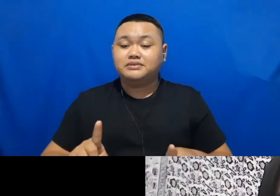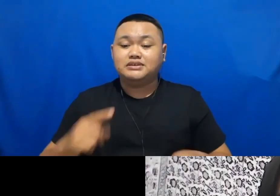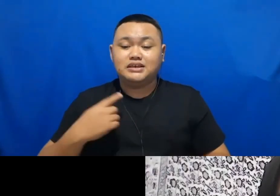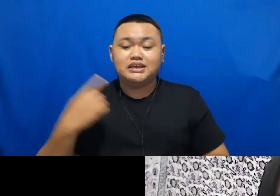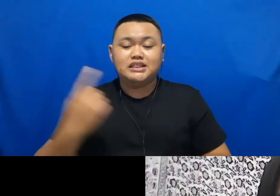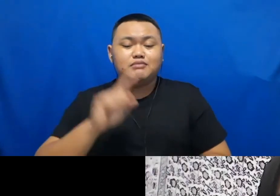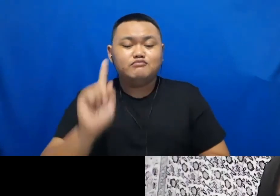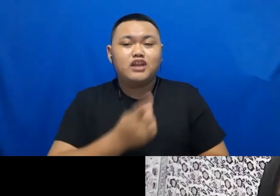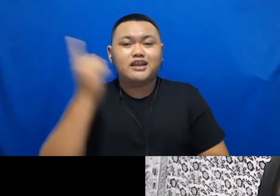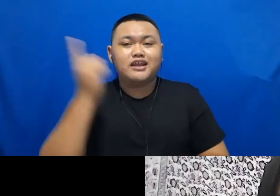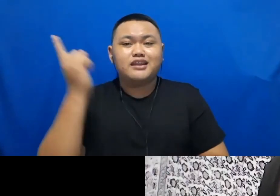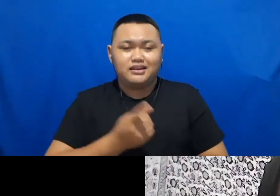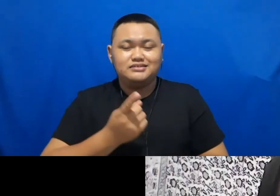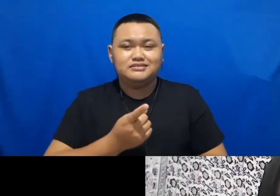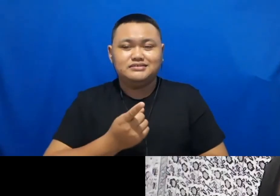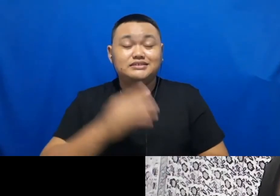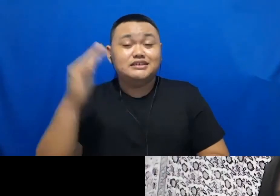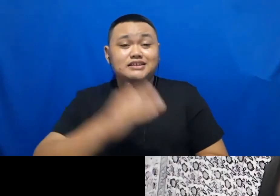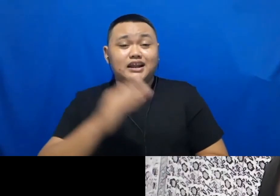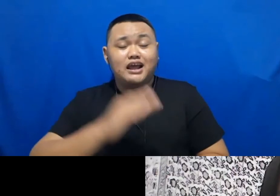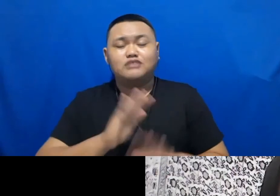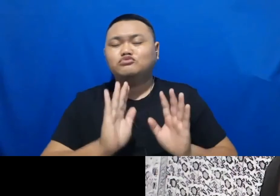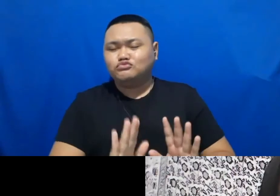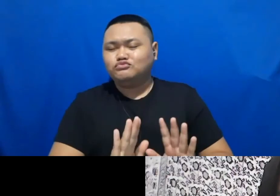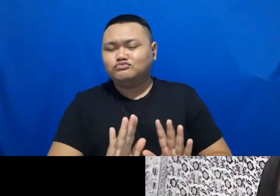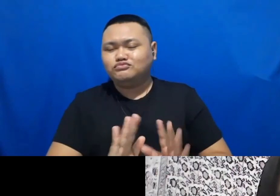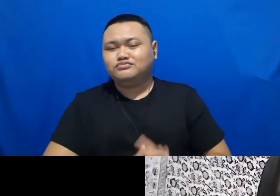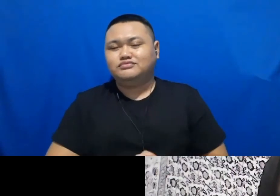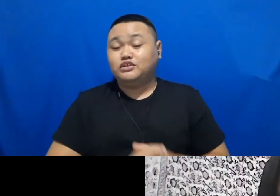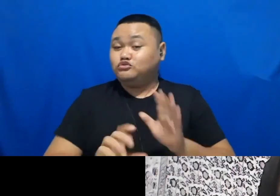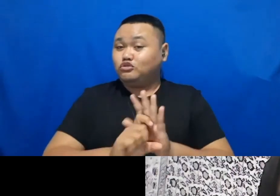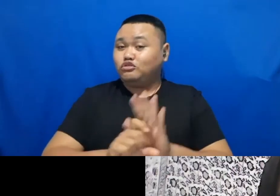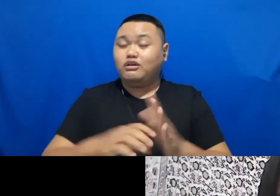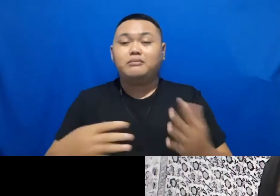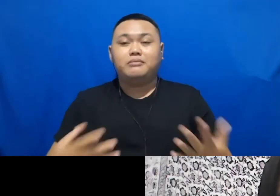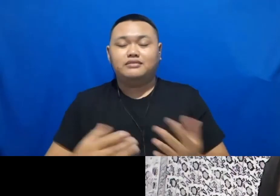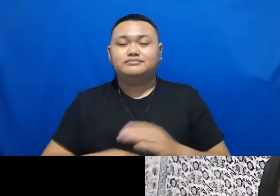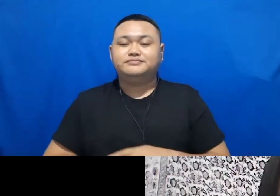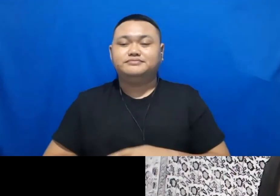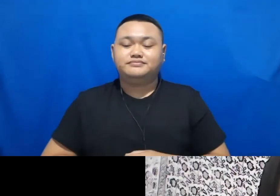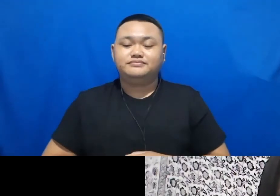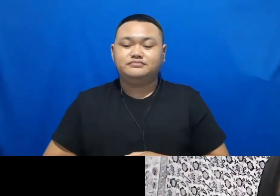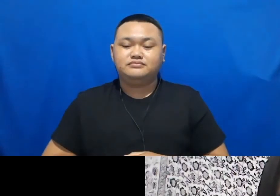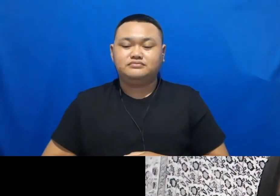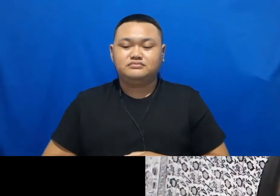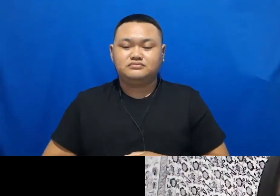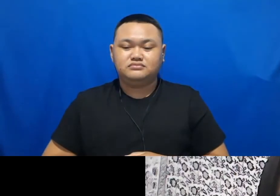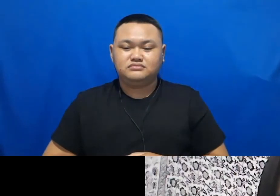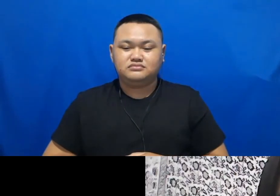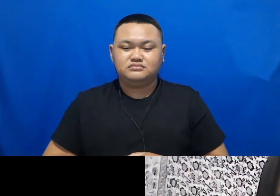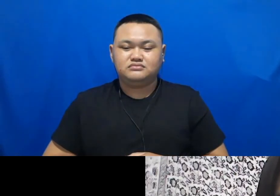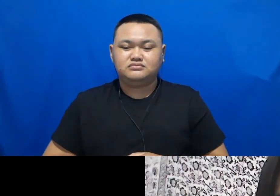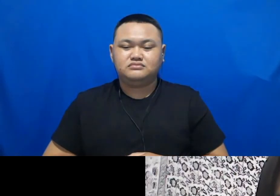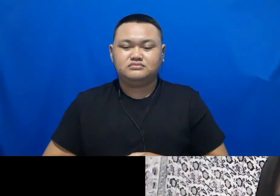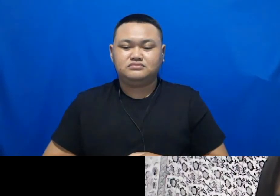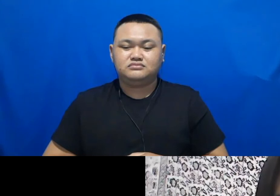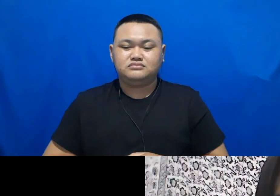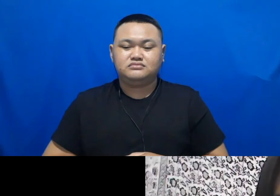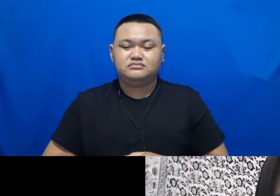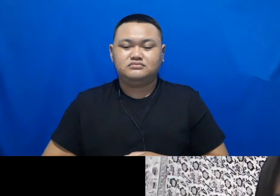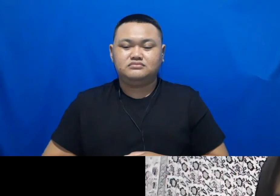sikap-sikap yang sana kamu gitu misalnya gitu, Kak, tidak memberikan ruang yang sama,